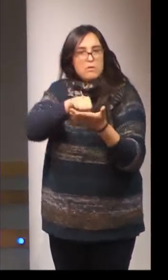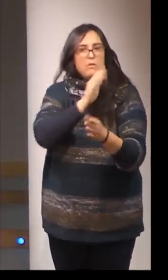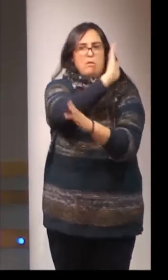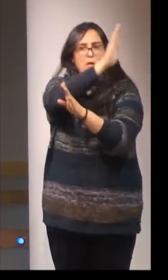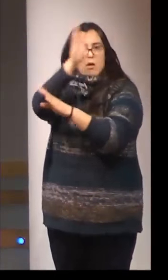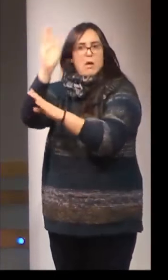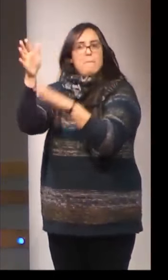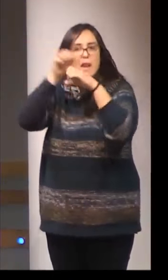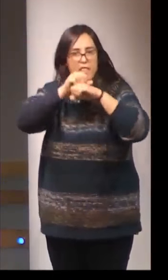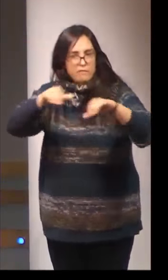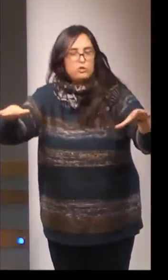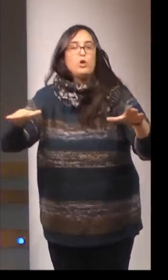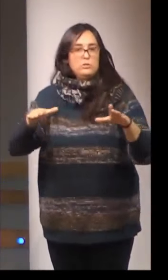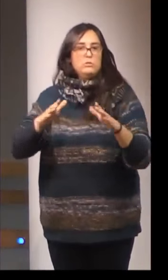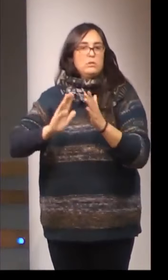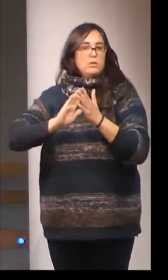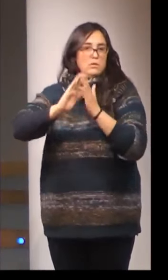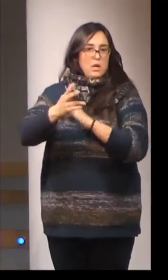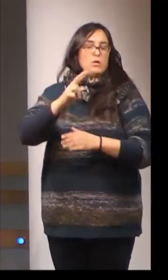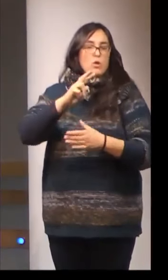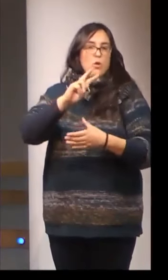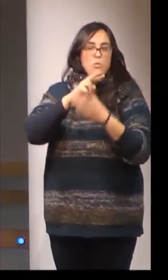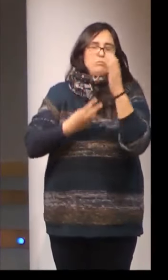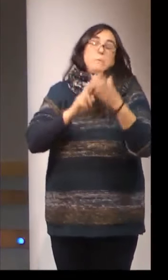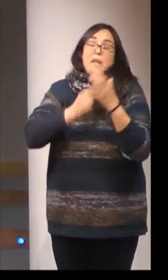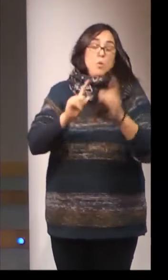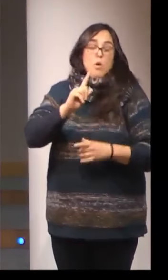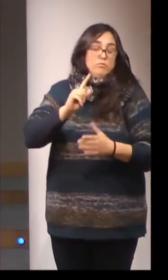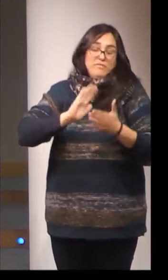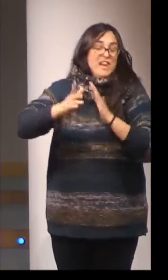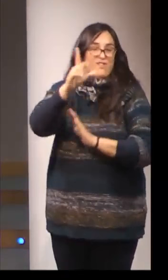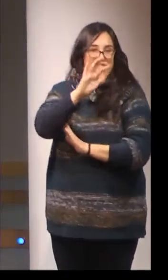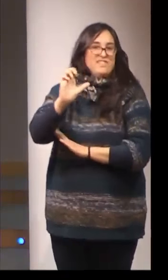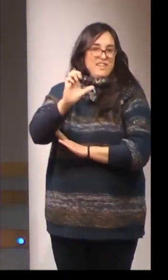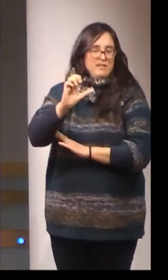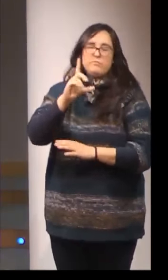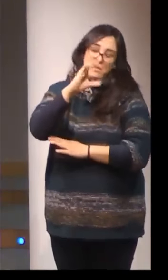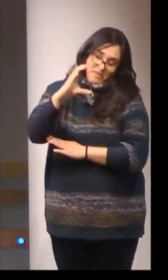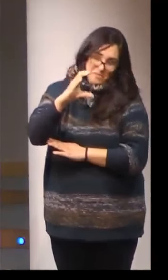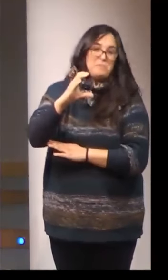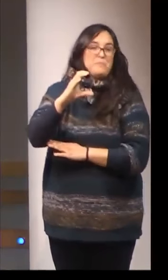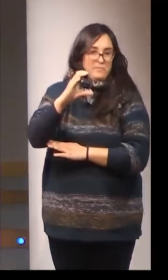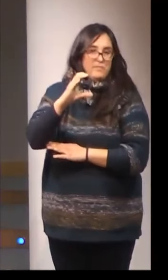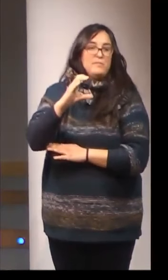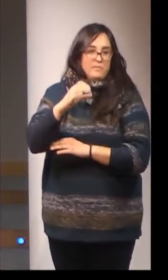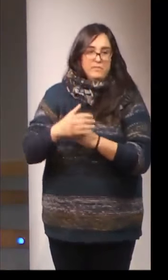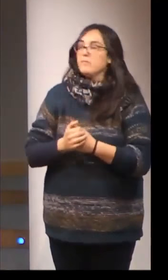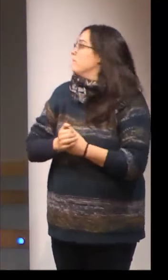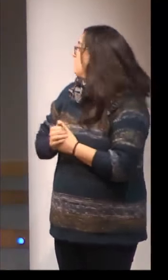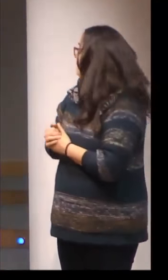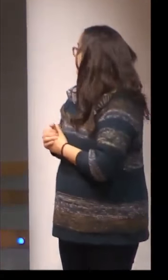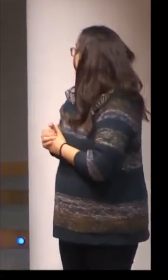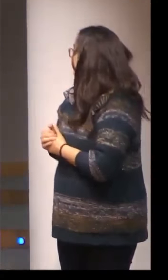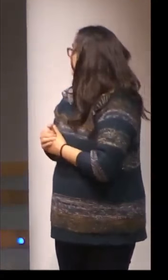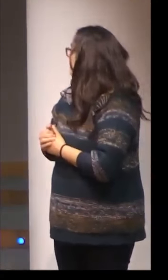locales para realizar la difusión de este proyecto, han de ser no bilingües sino directamente signadas en lengua de signos